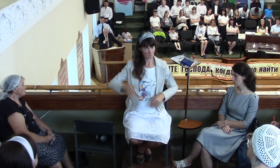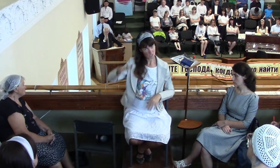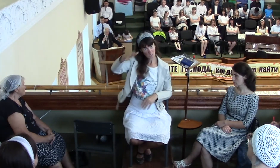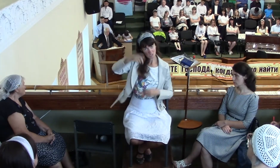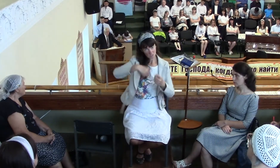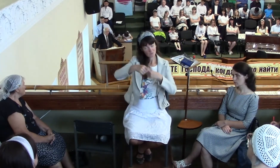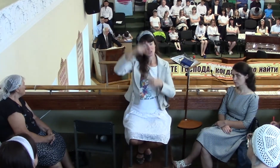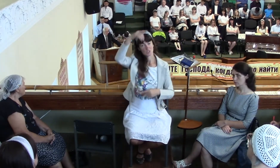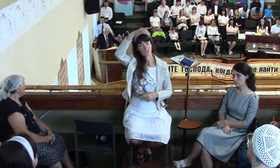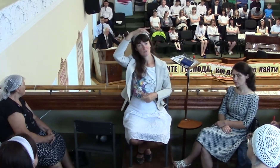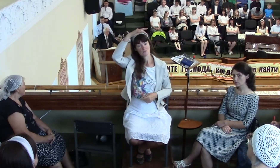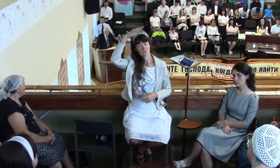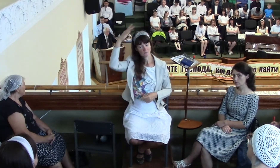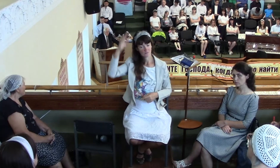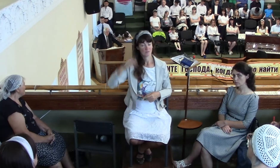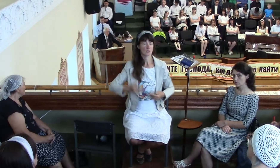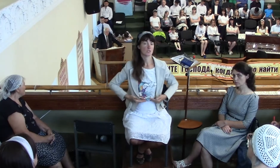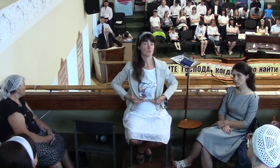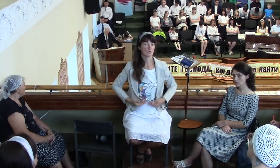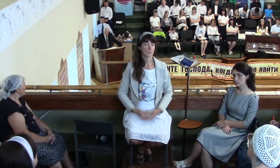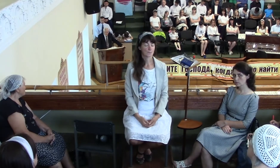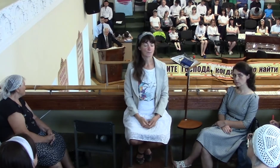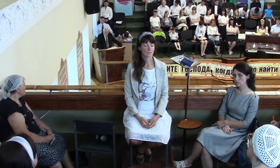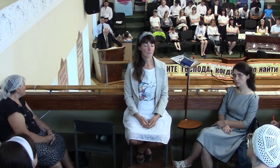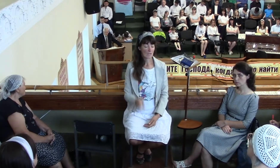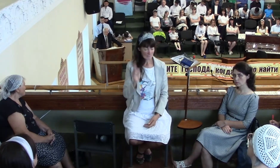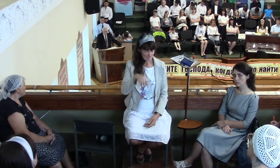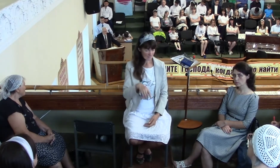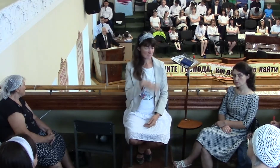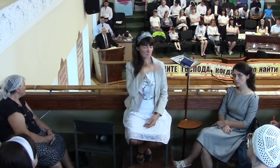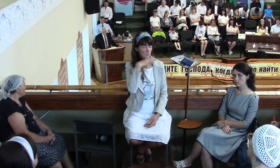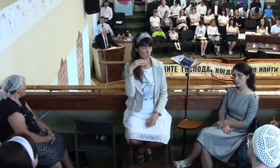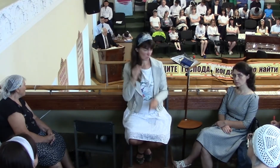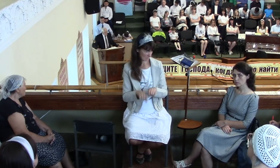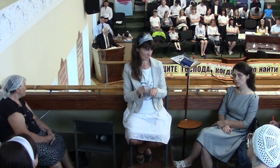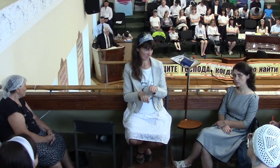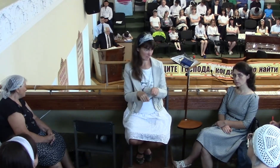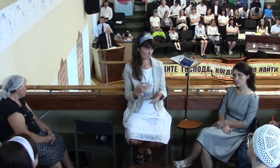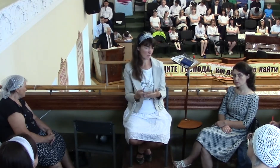Тут часто постигают нас испытания. Вы заболели. Когда